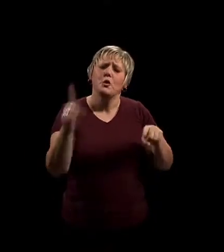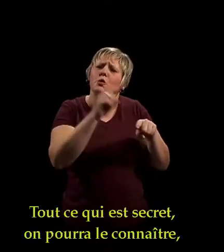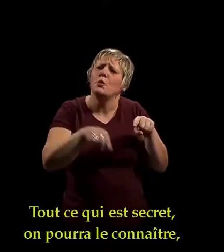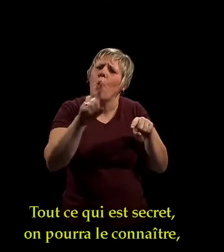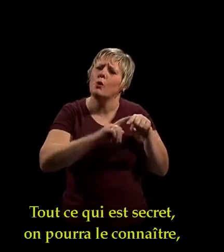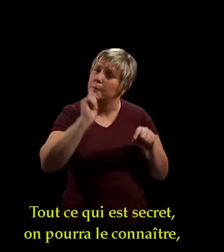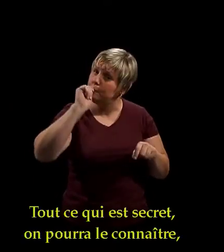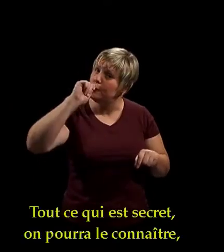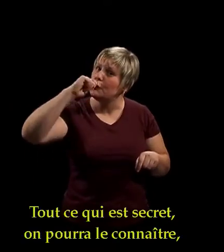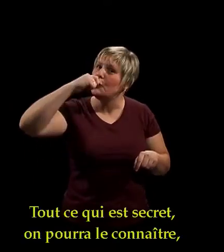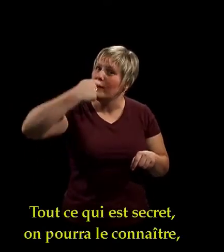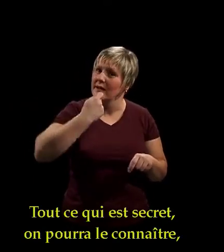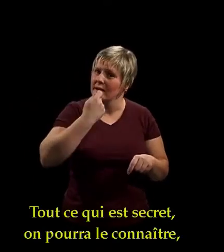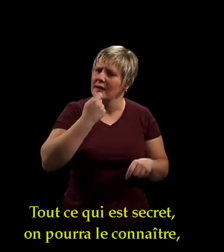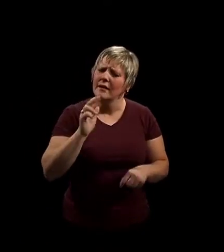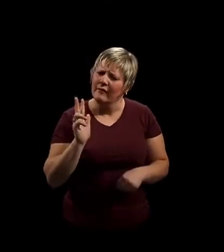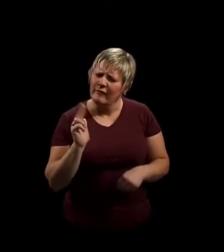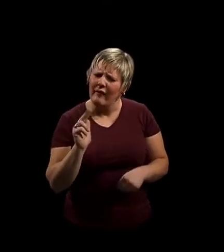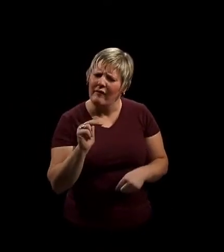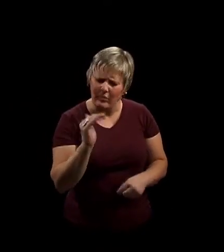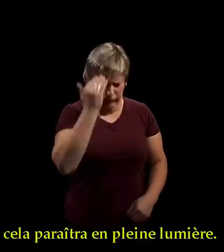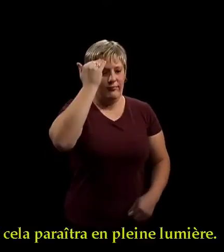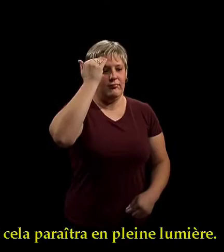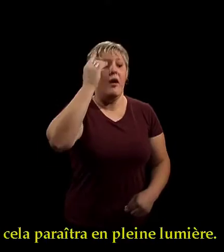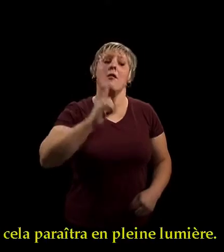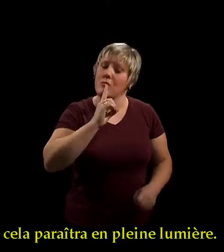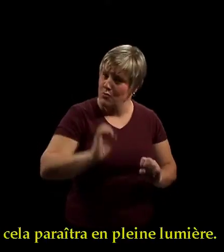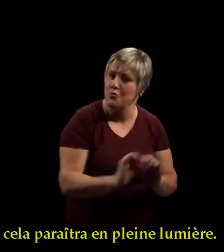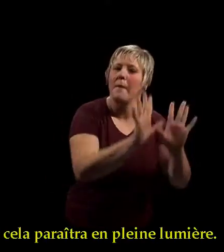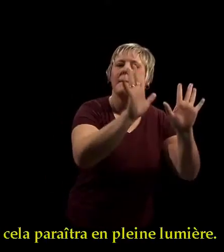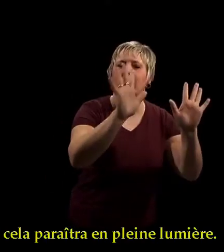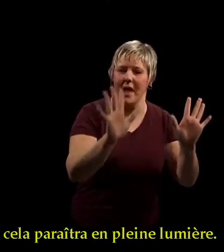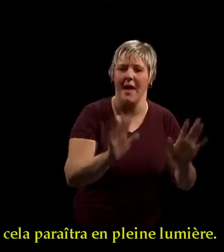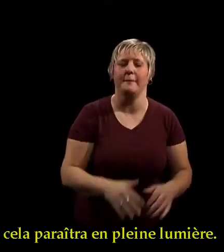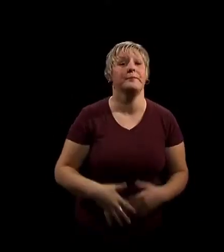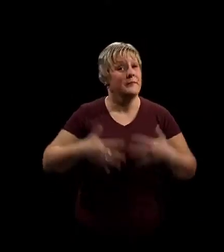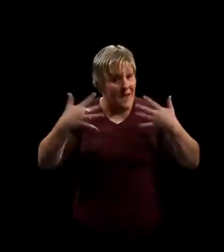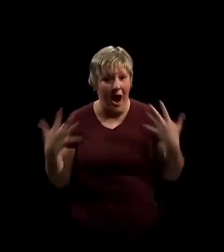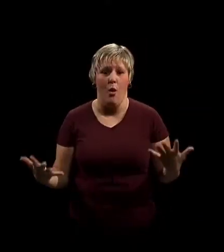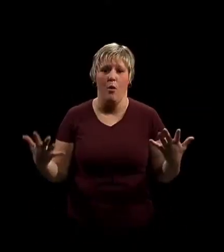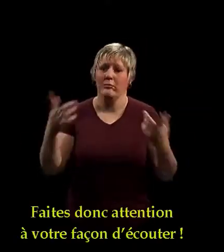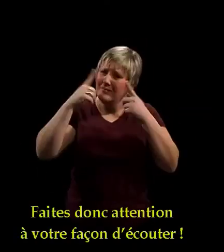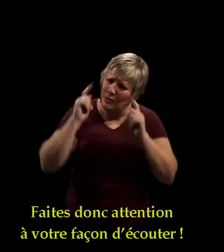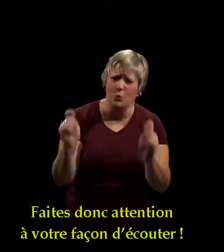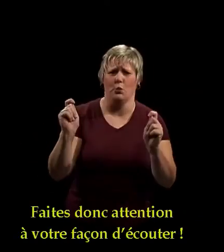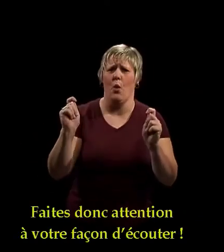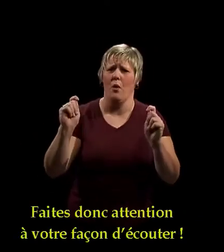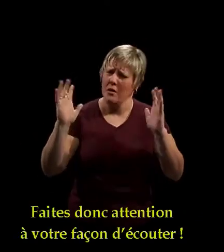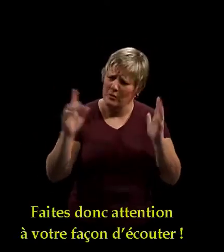Tout ce qui est secret, on pourra le connaître, et cela apparaîtra en pleine lumière. Faites donc attention à